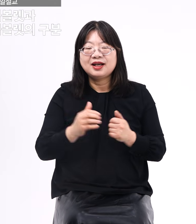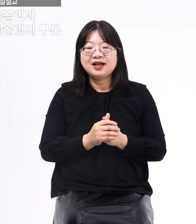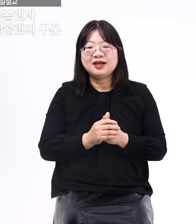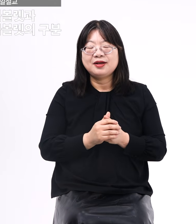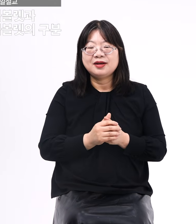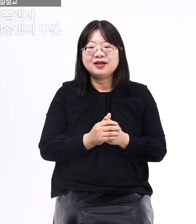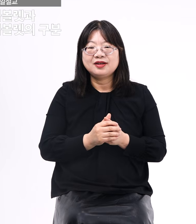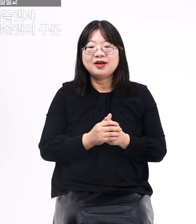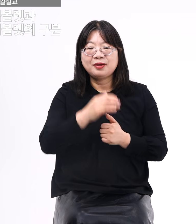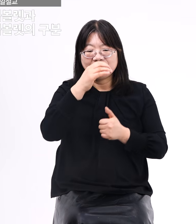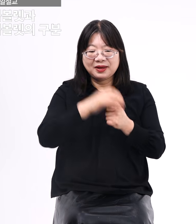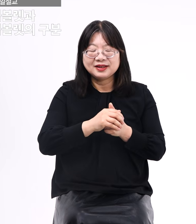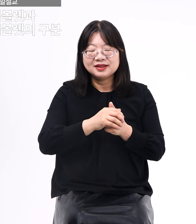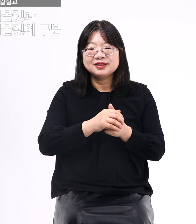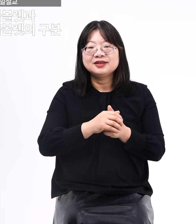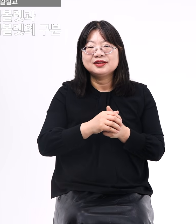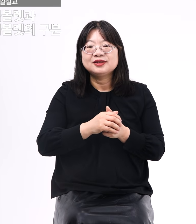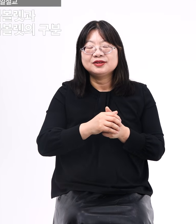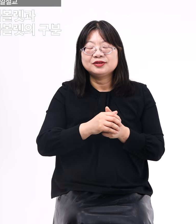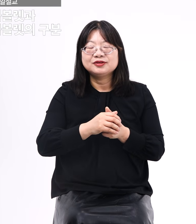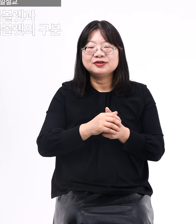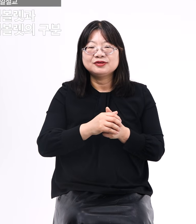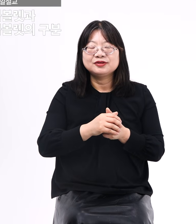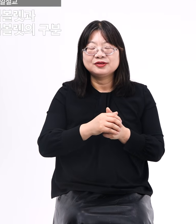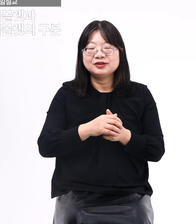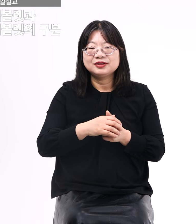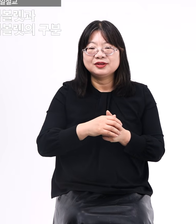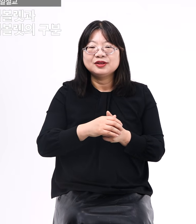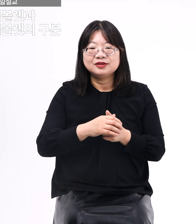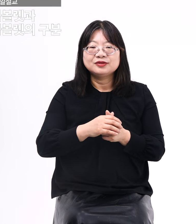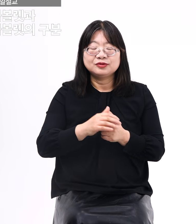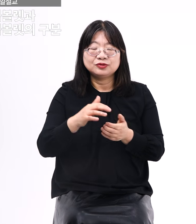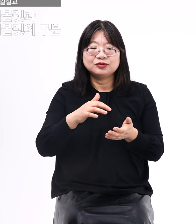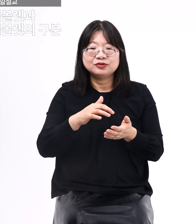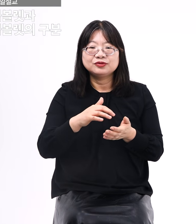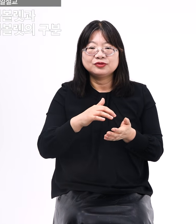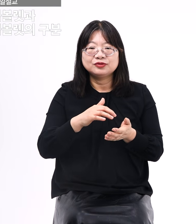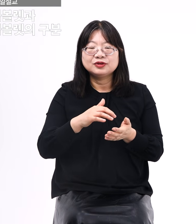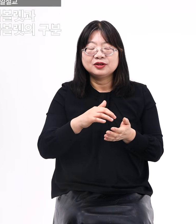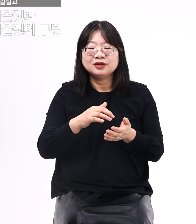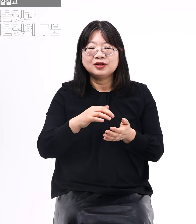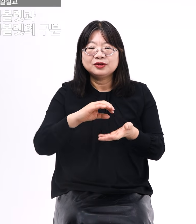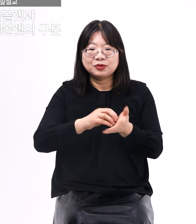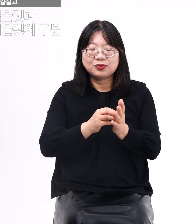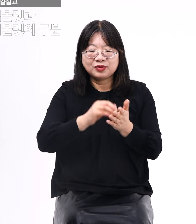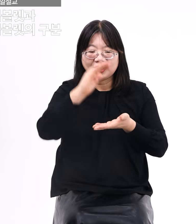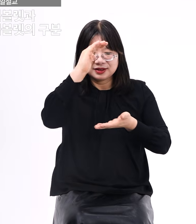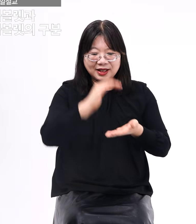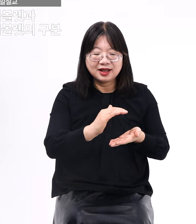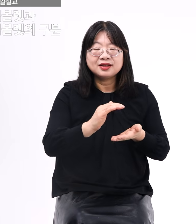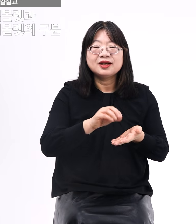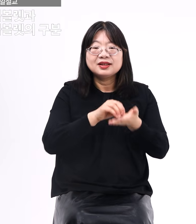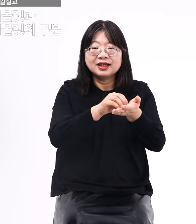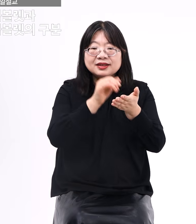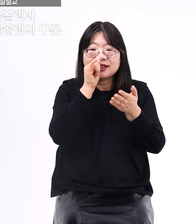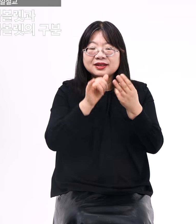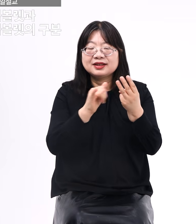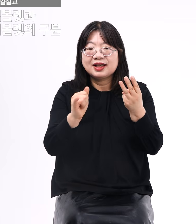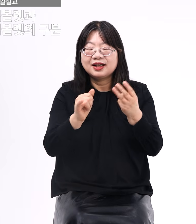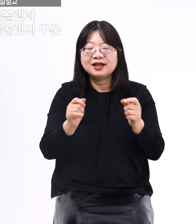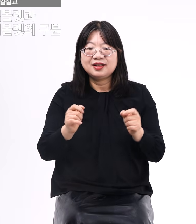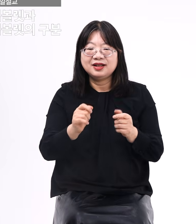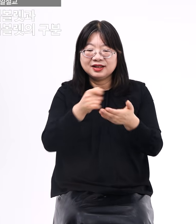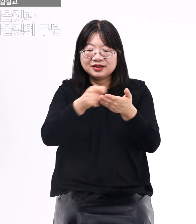작아서 소사사라고 불리우곤 하는데 3명의 이름이 등장을 합니다. 기록은